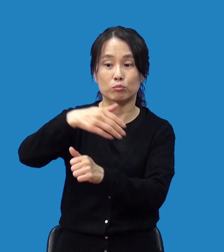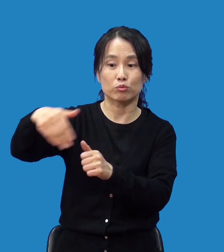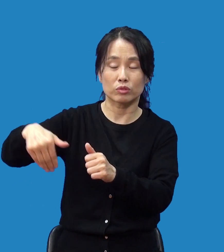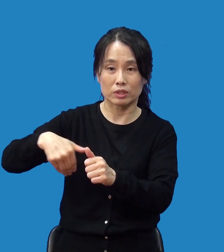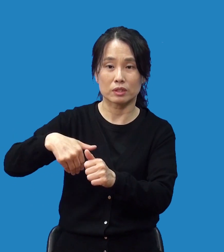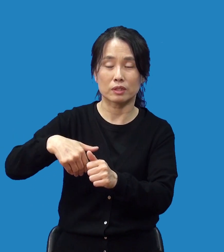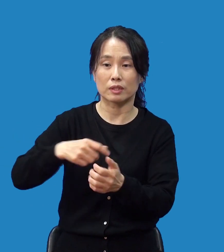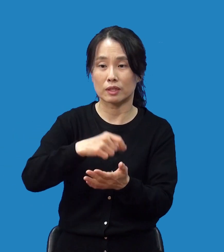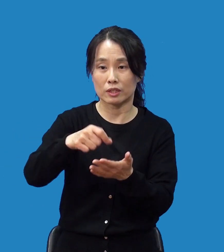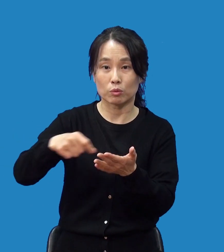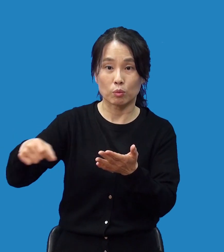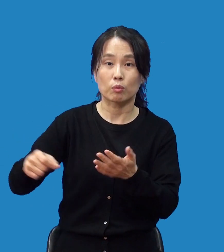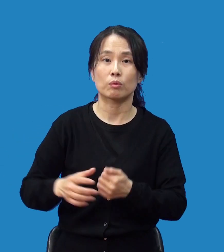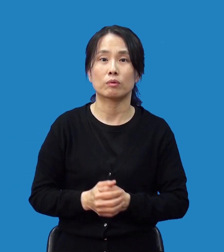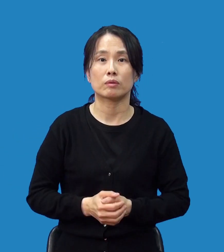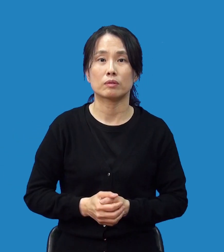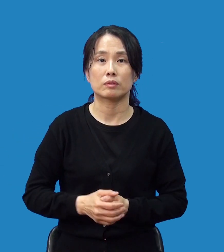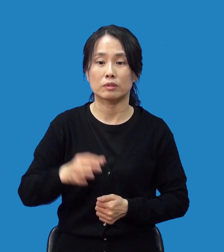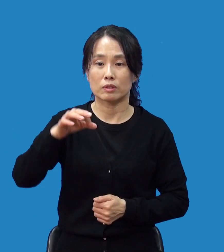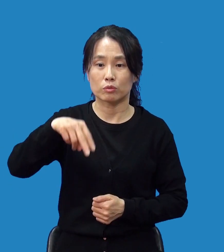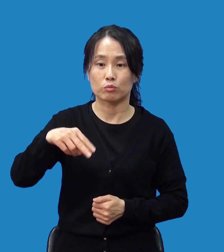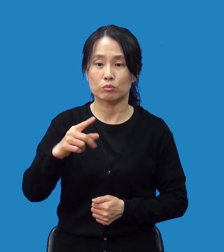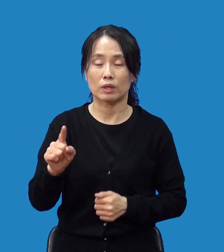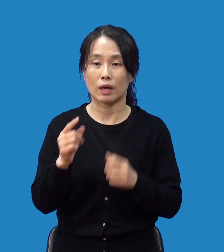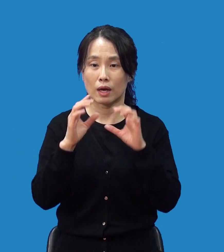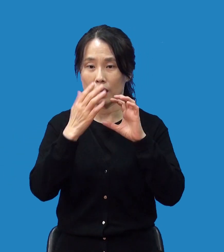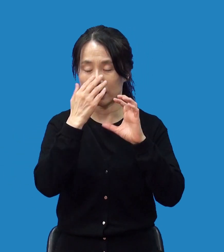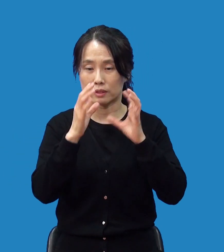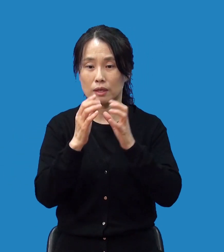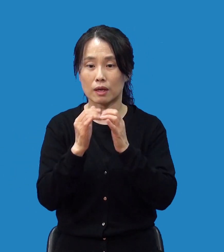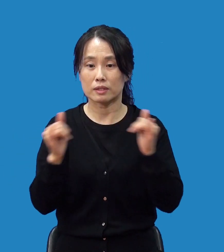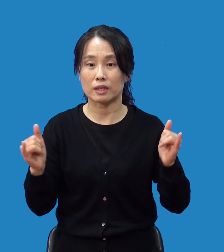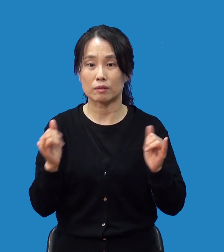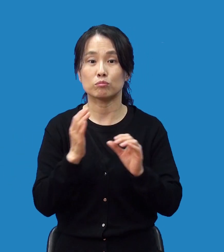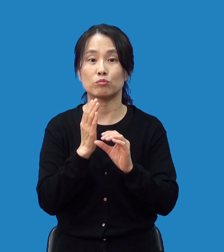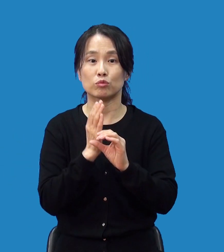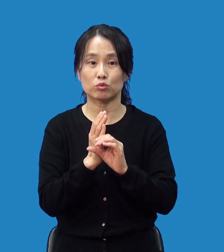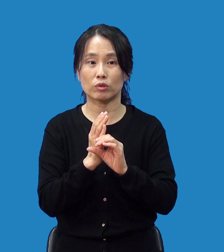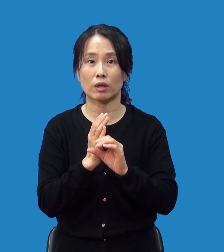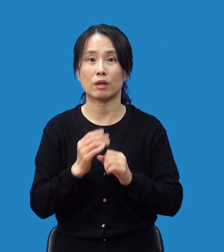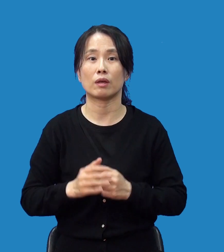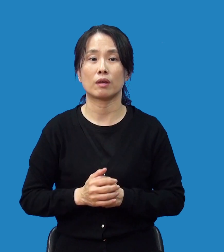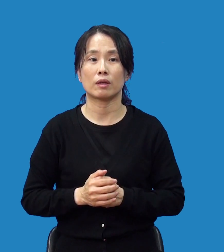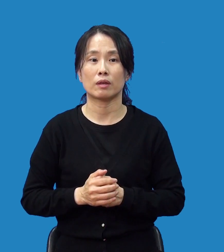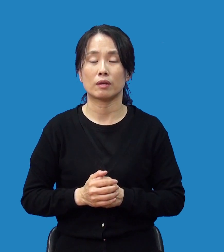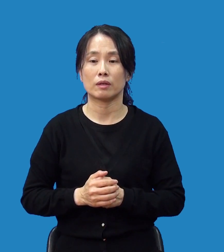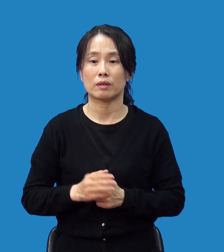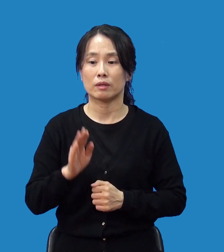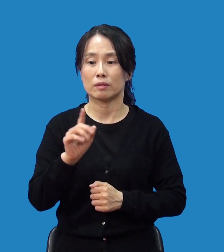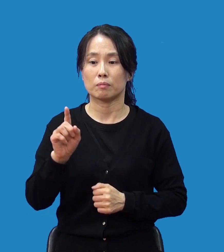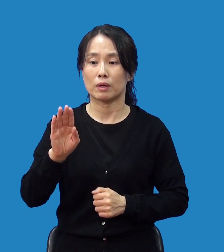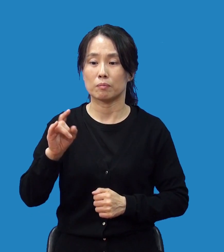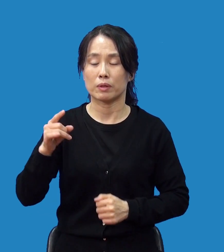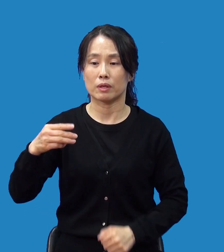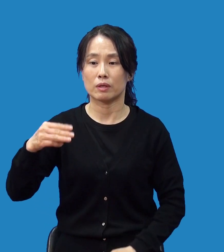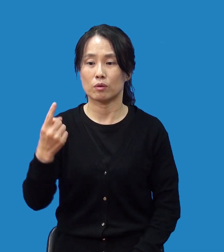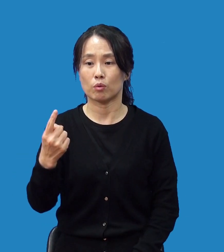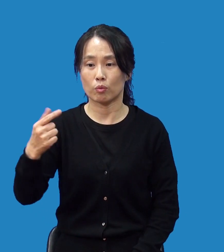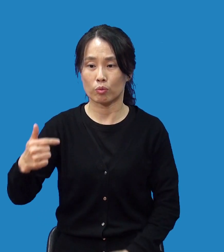상황입니다. 그러나 유다 백성 중에 출 바벨론을 기대하는